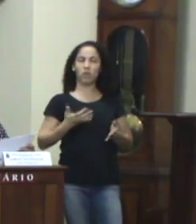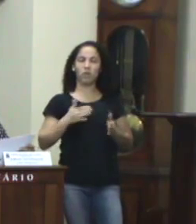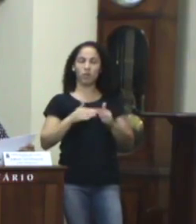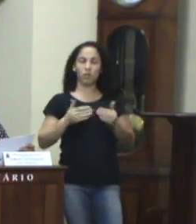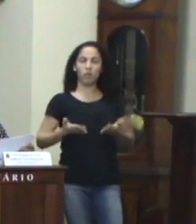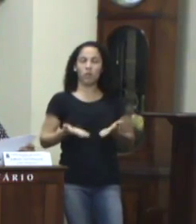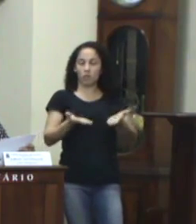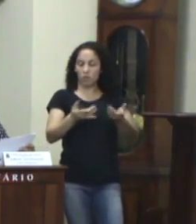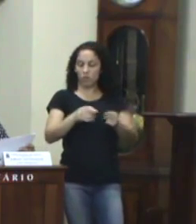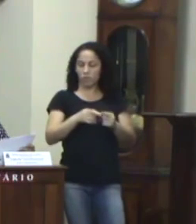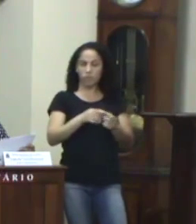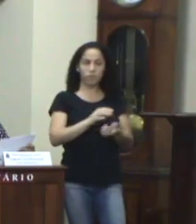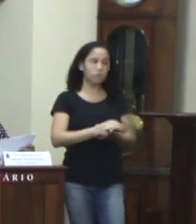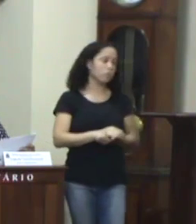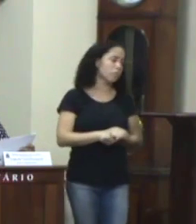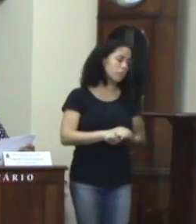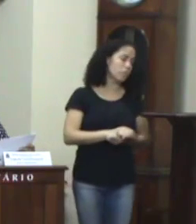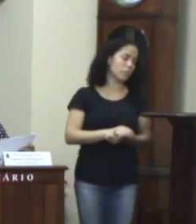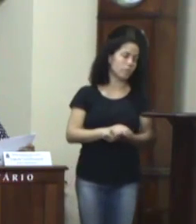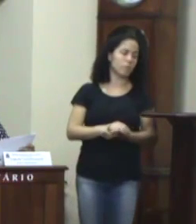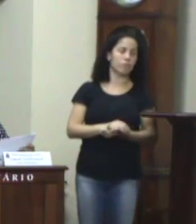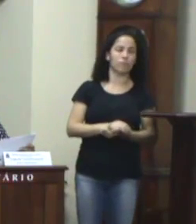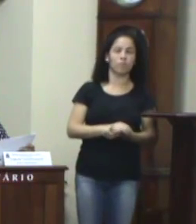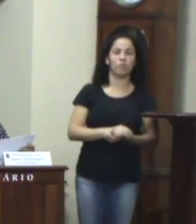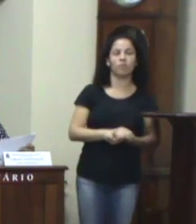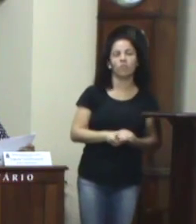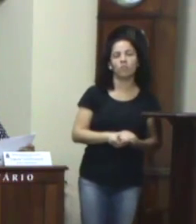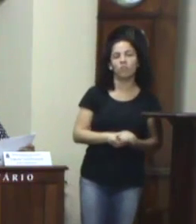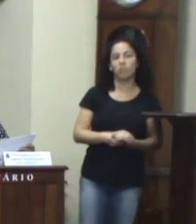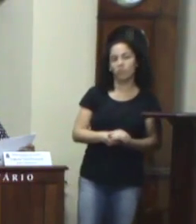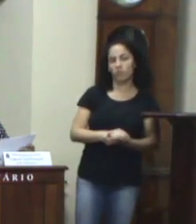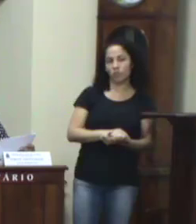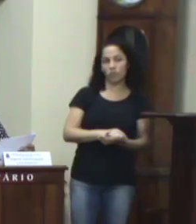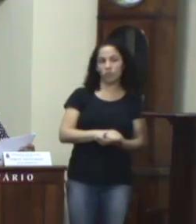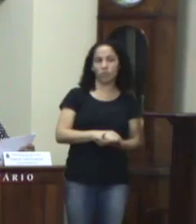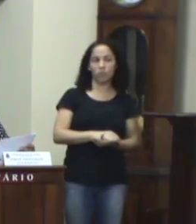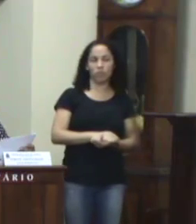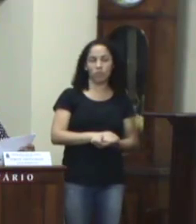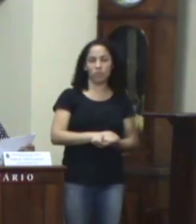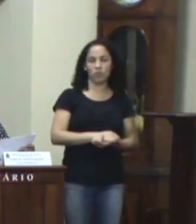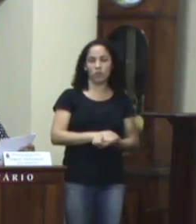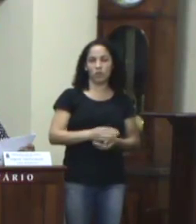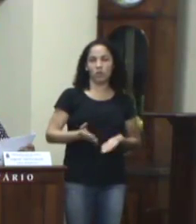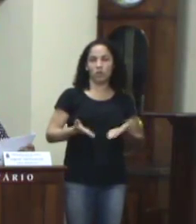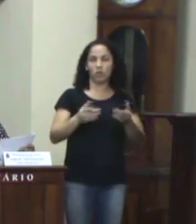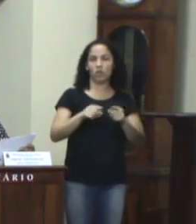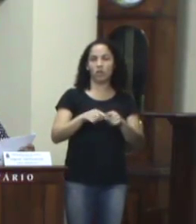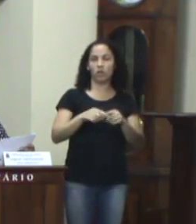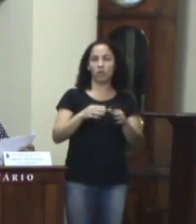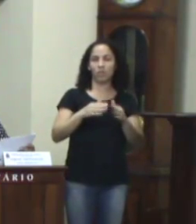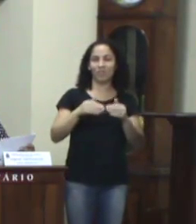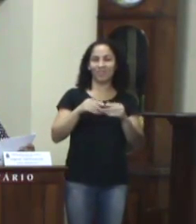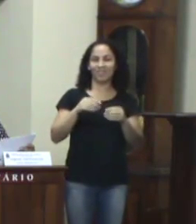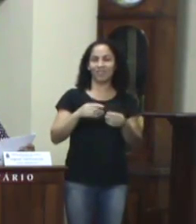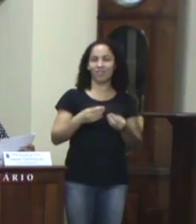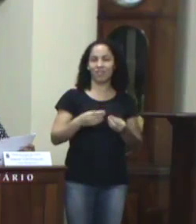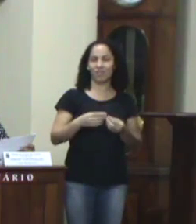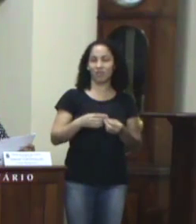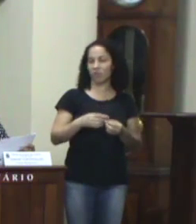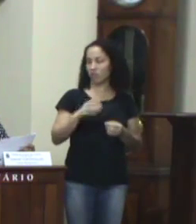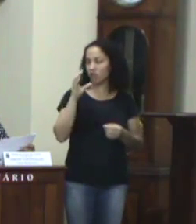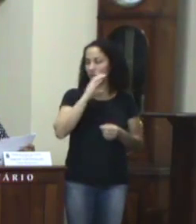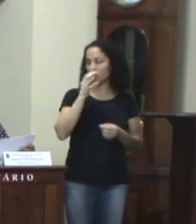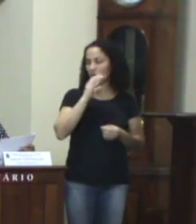suas prerrogativas na forma instrumental, ouvido do outro plenário dessa Casa Legislativa, solicita o encaminhamento do presente requerimento